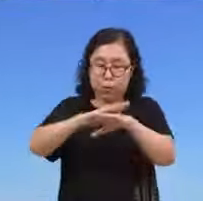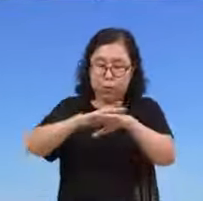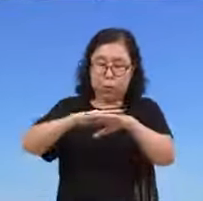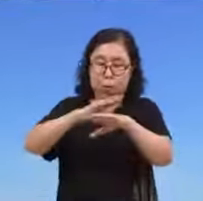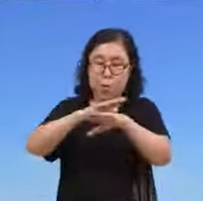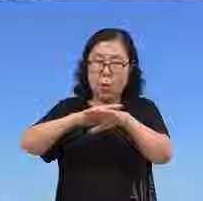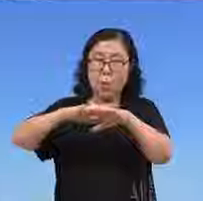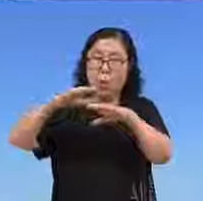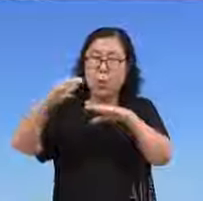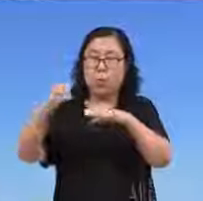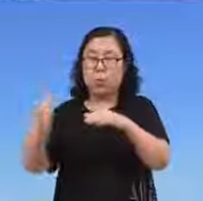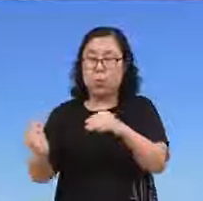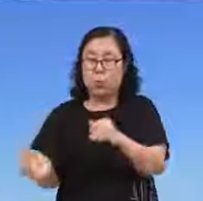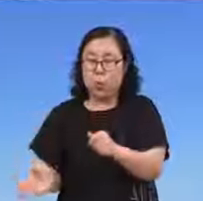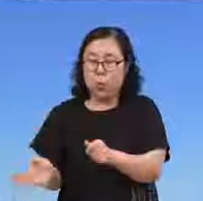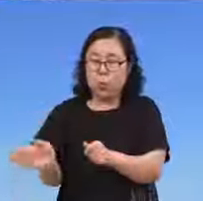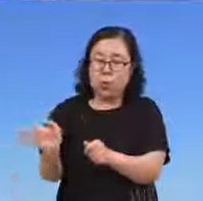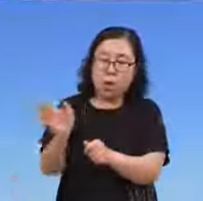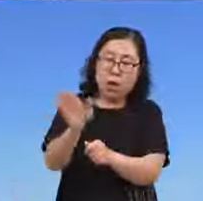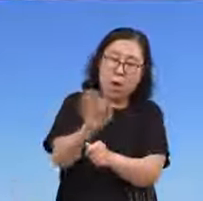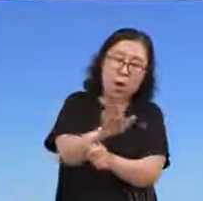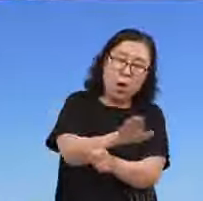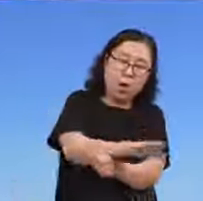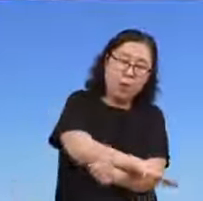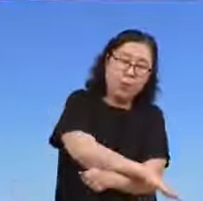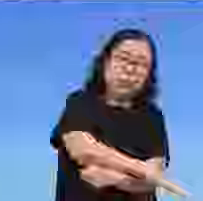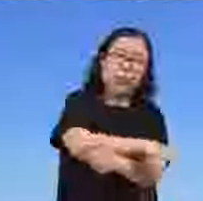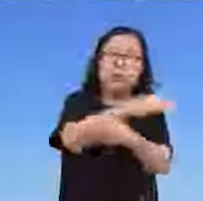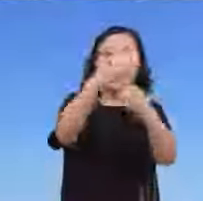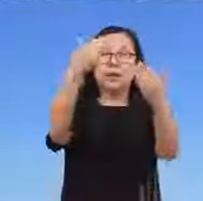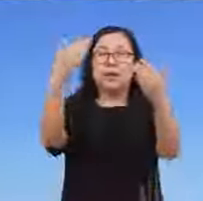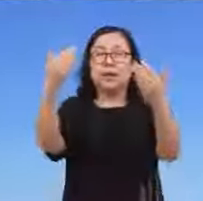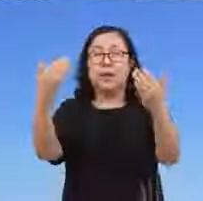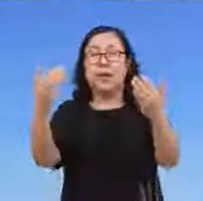주 손으로 덮으시네.